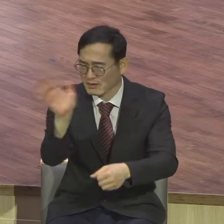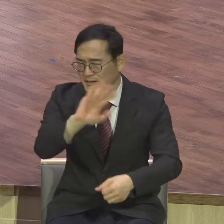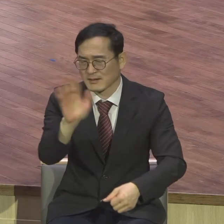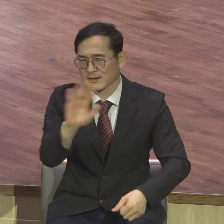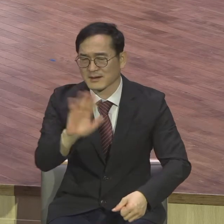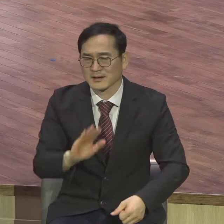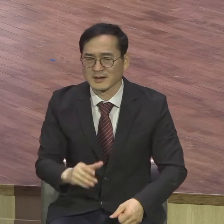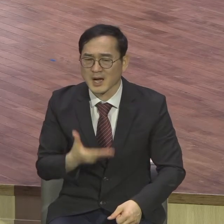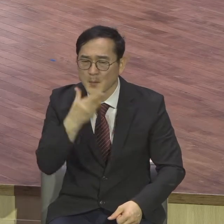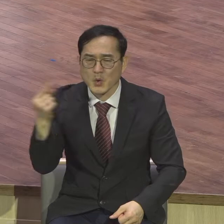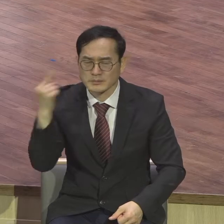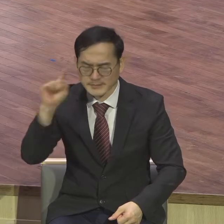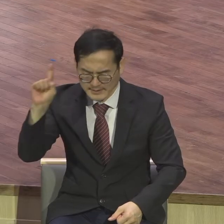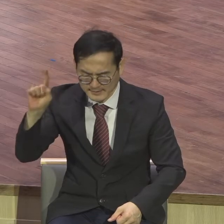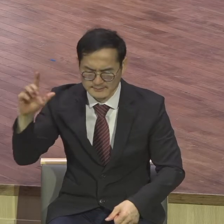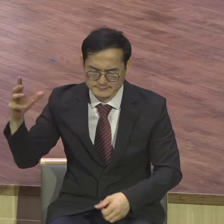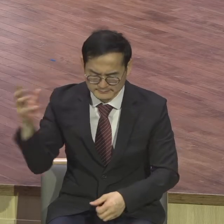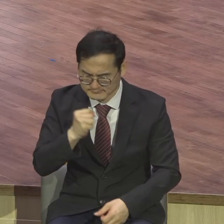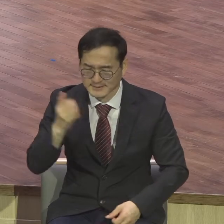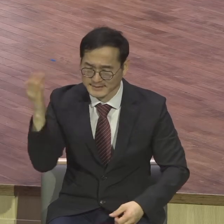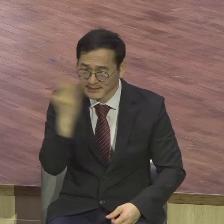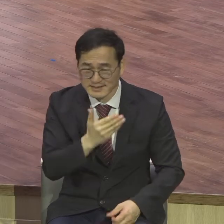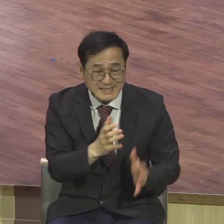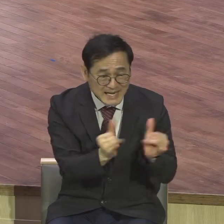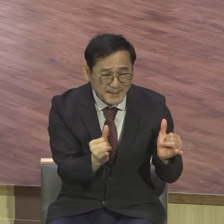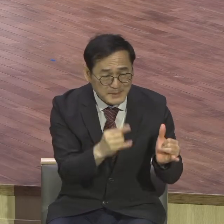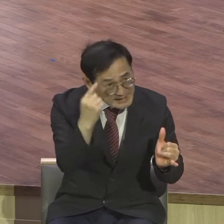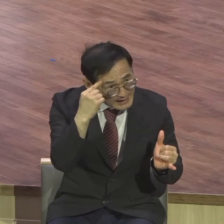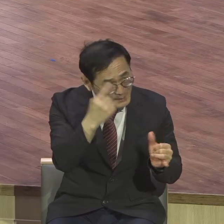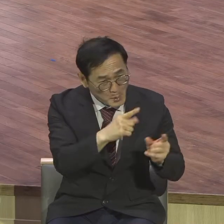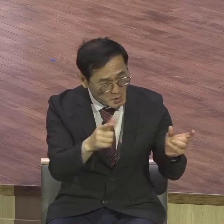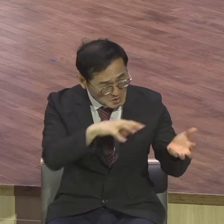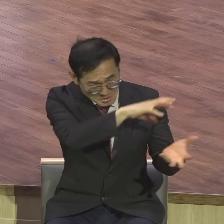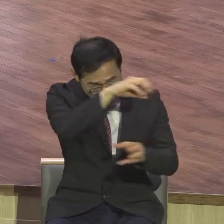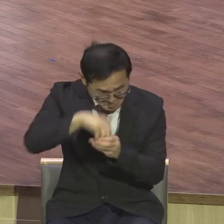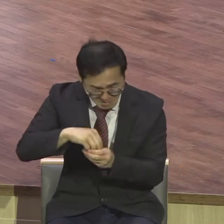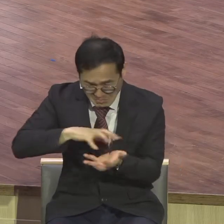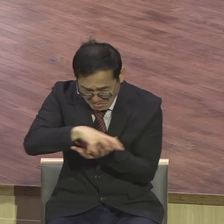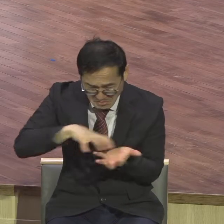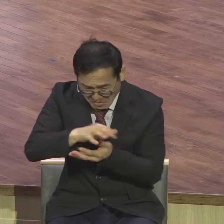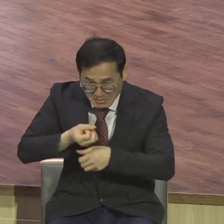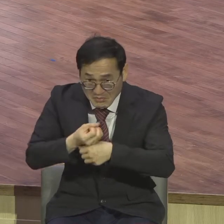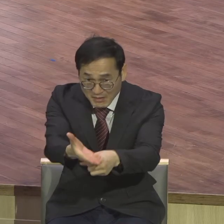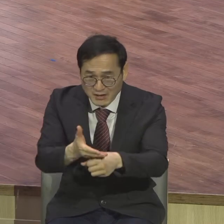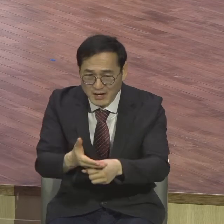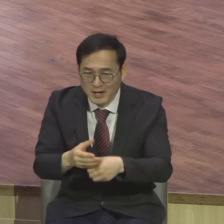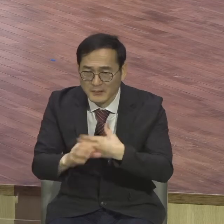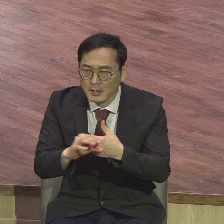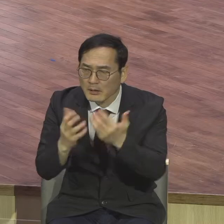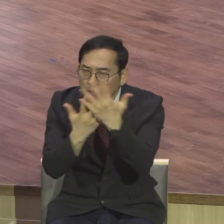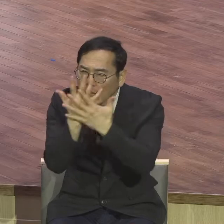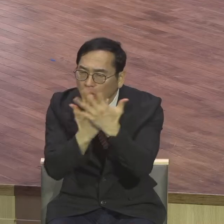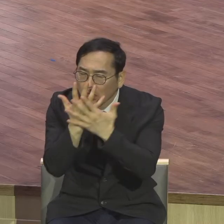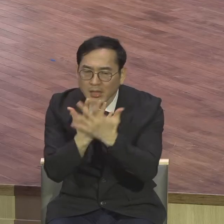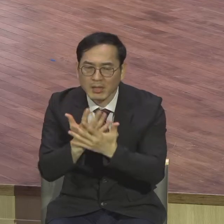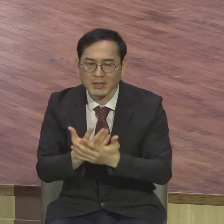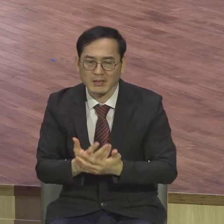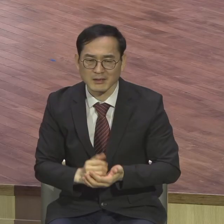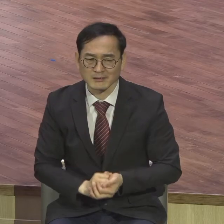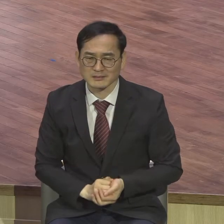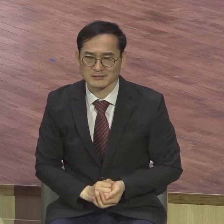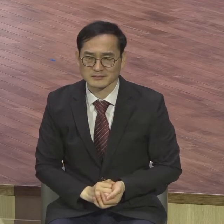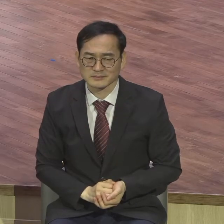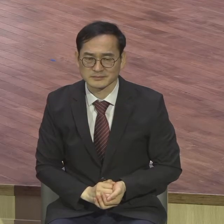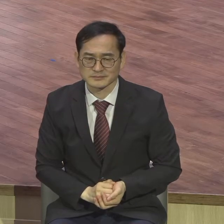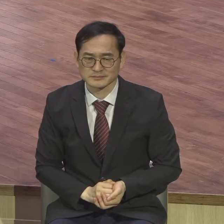하나님의 진리의 인간적인 불순물이 들어가면 절대 생명의 역사에 나지 않습니다. 불순물이